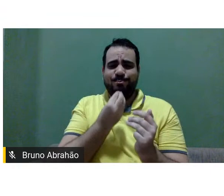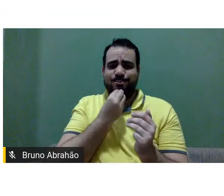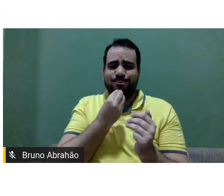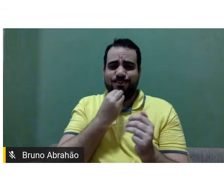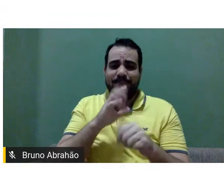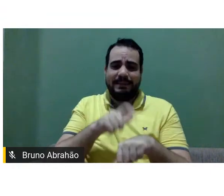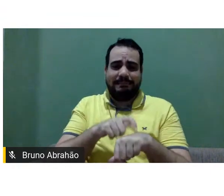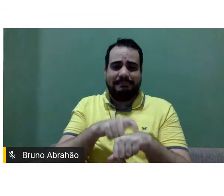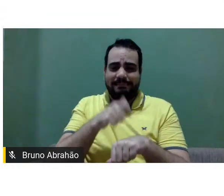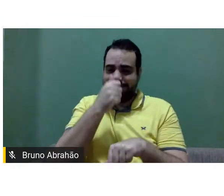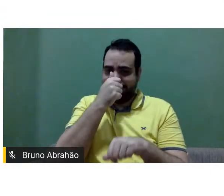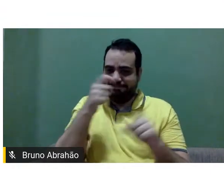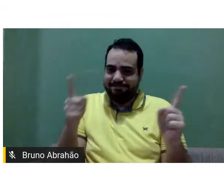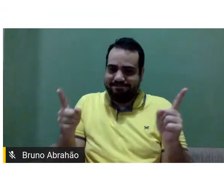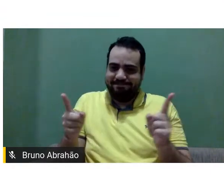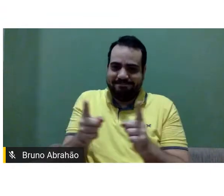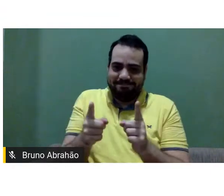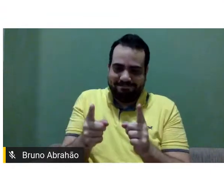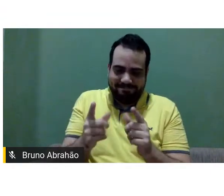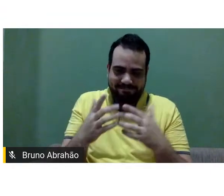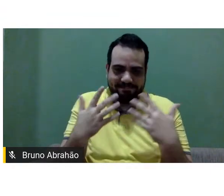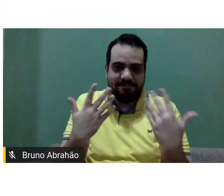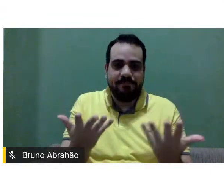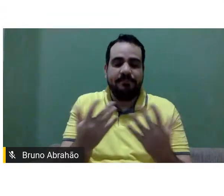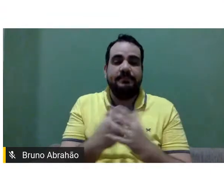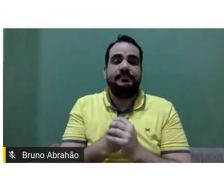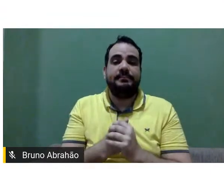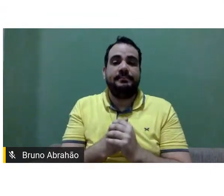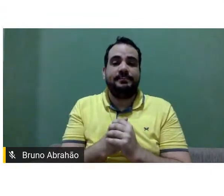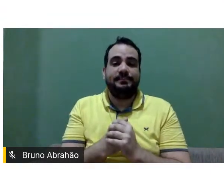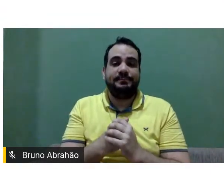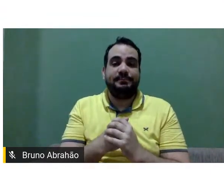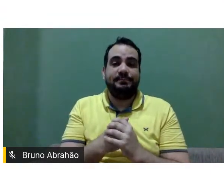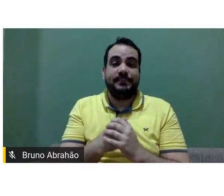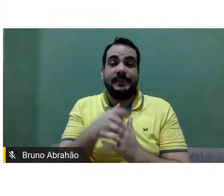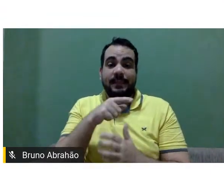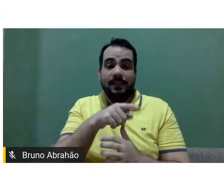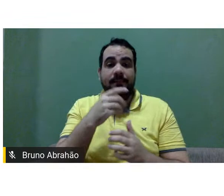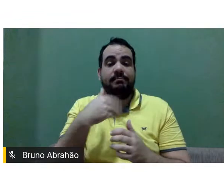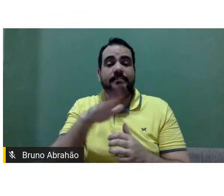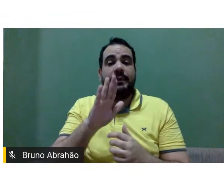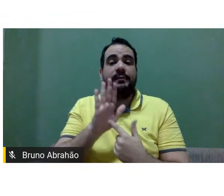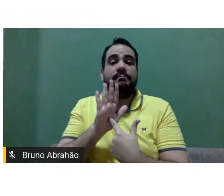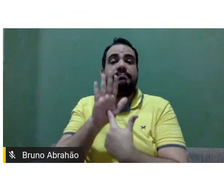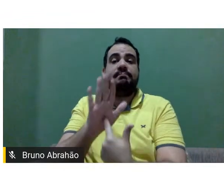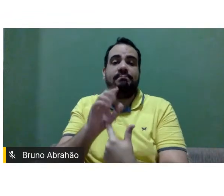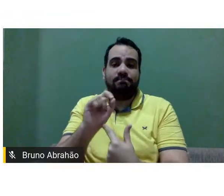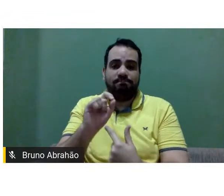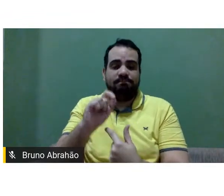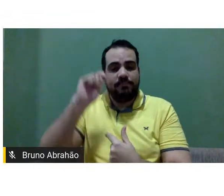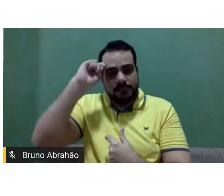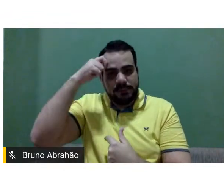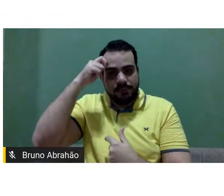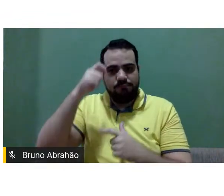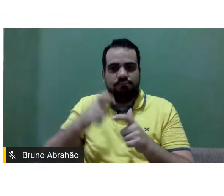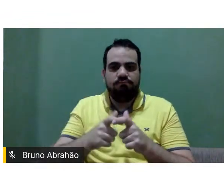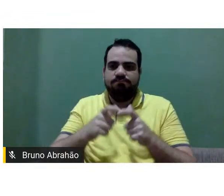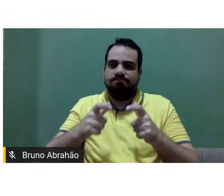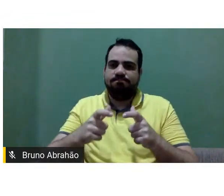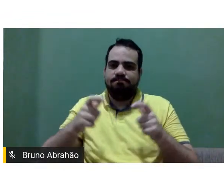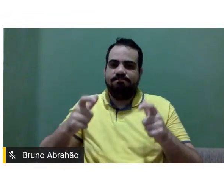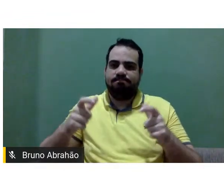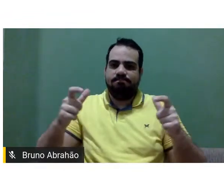colocou alguns veículos é infelizmente não vai não não vai dar tempo para Está